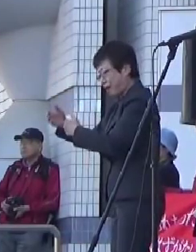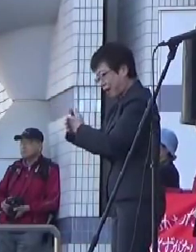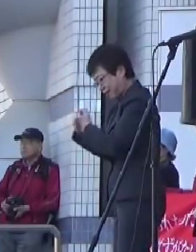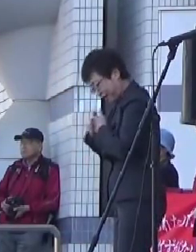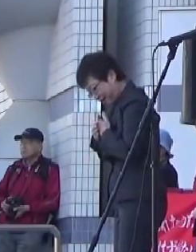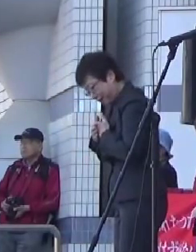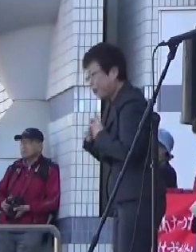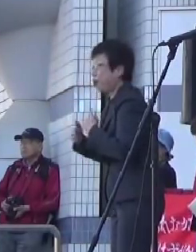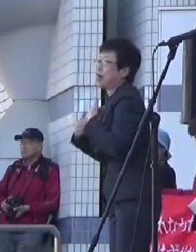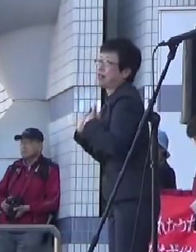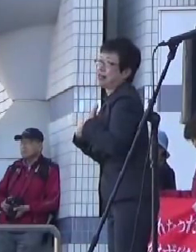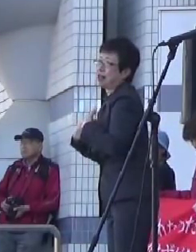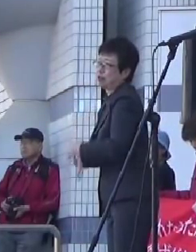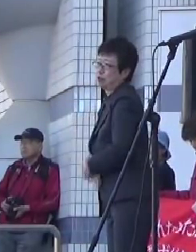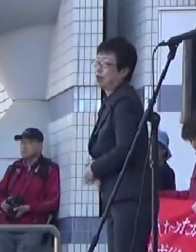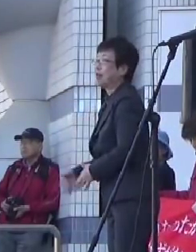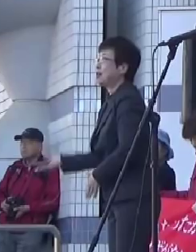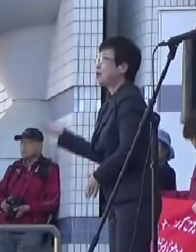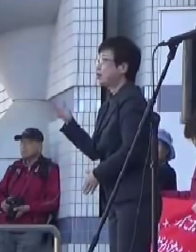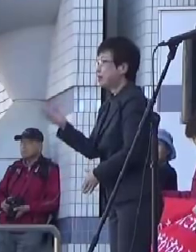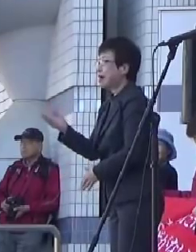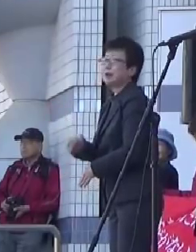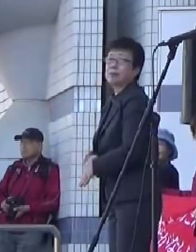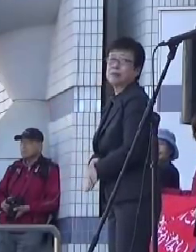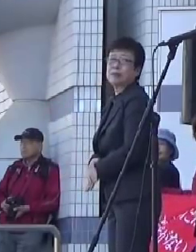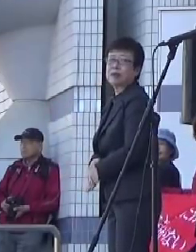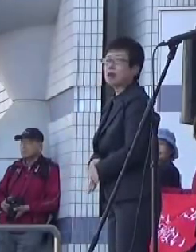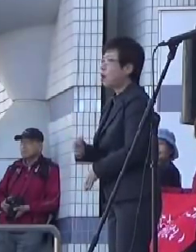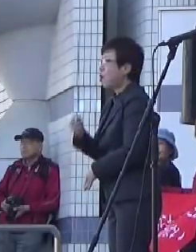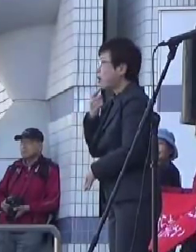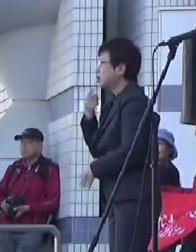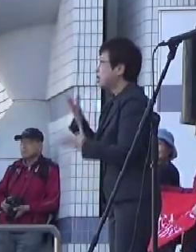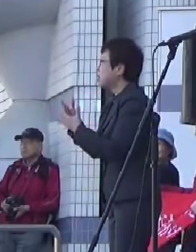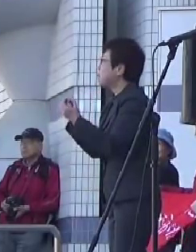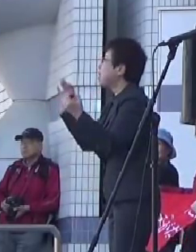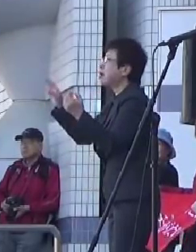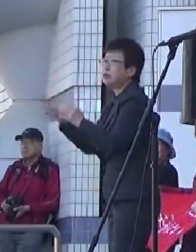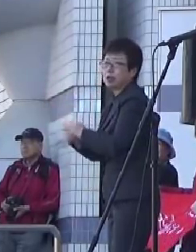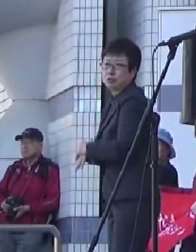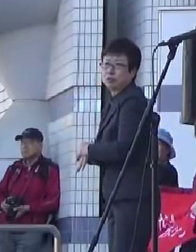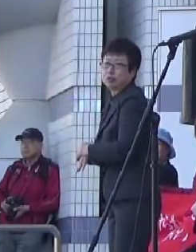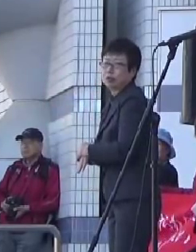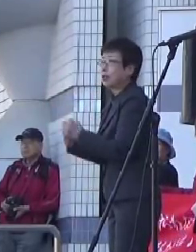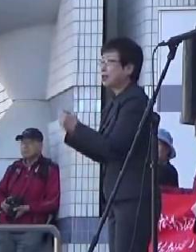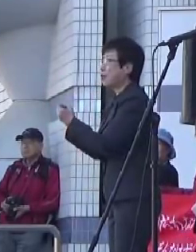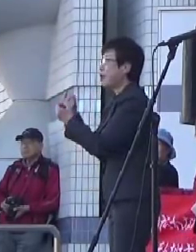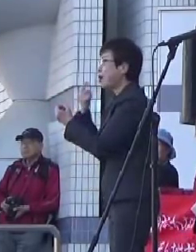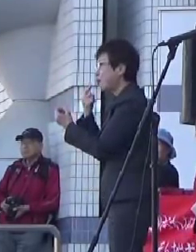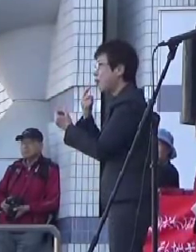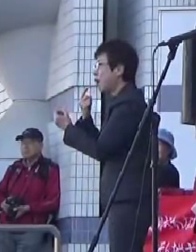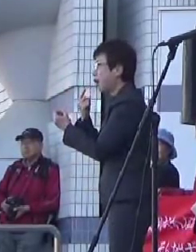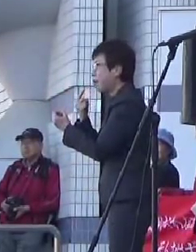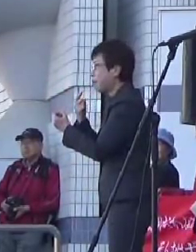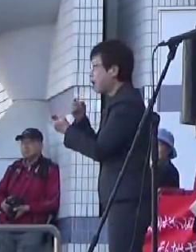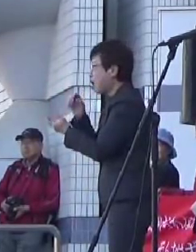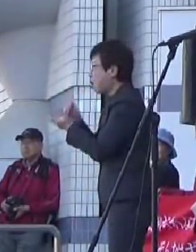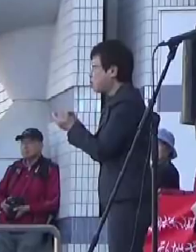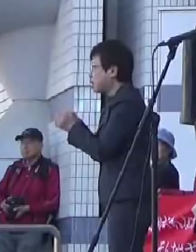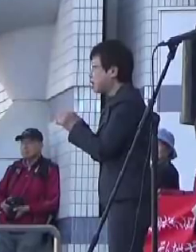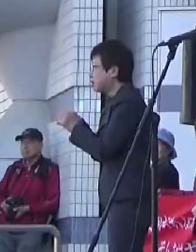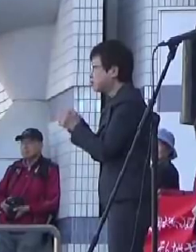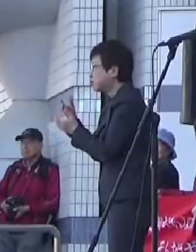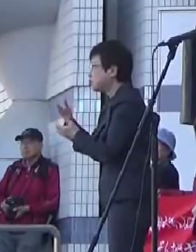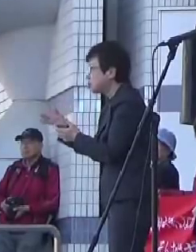嬉しいです。そしておかしなこといっぱいあります。去年はね、汚染水を処理